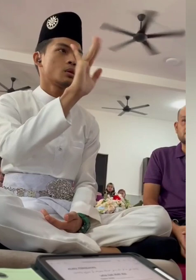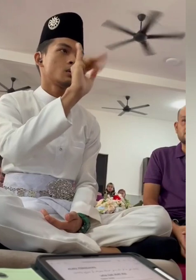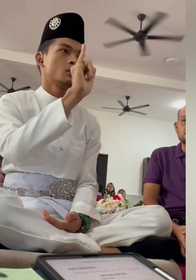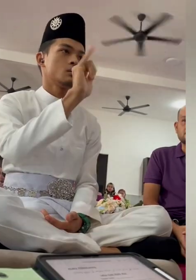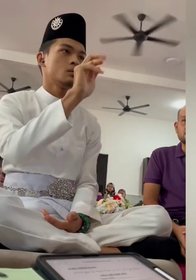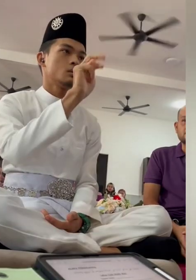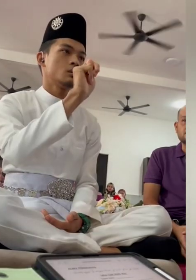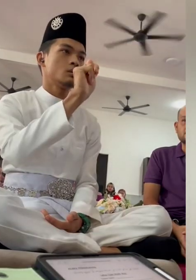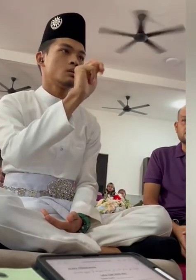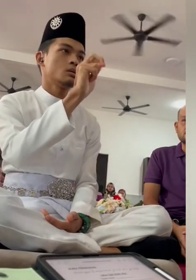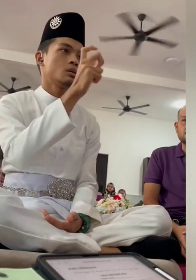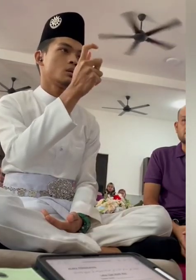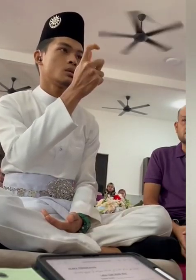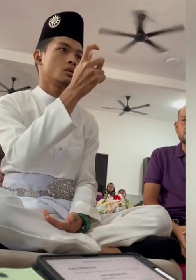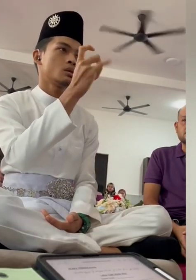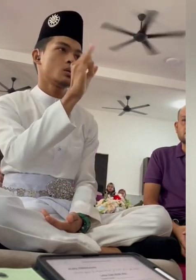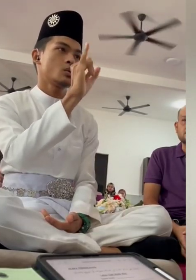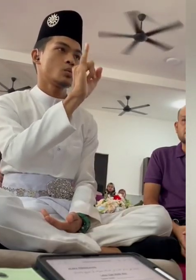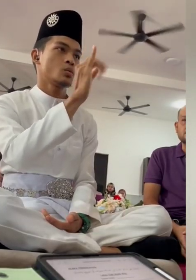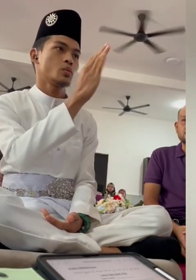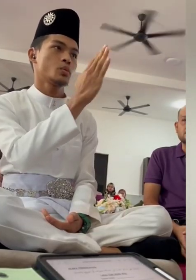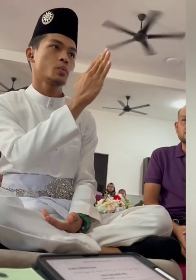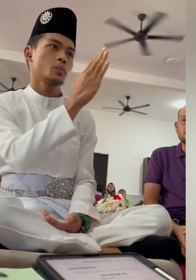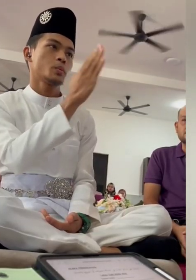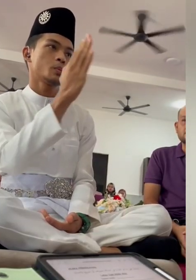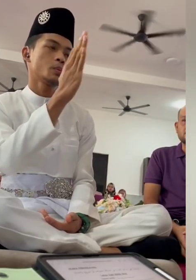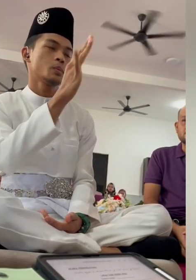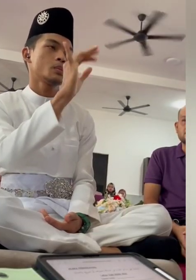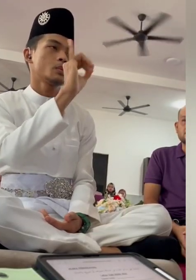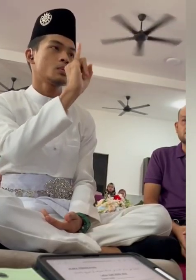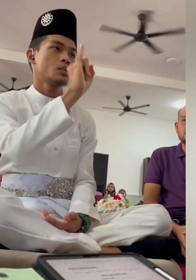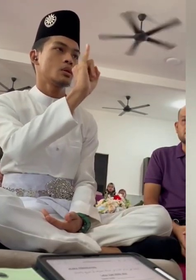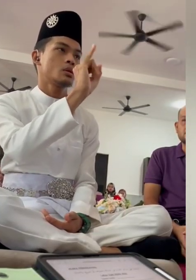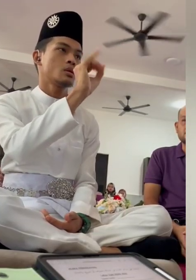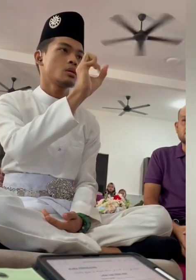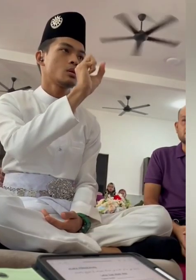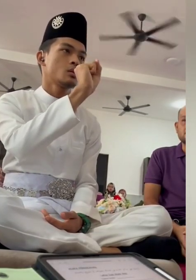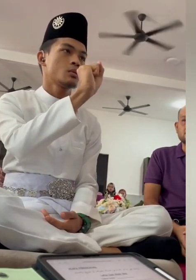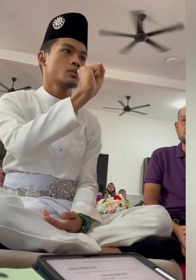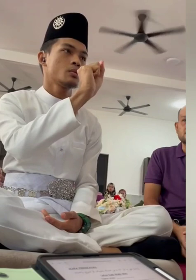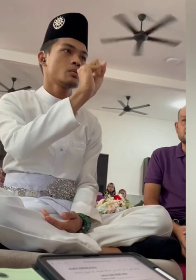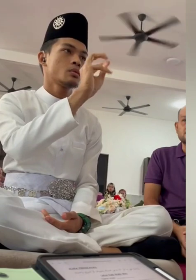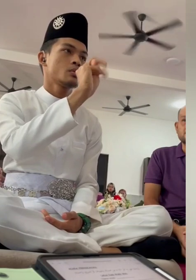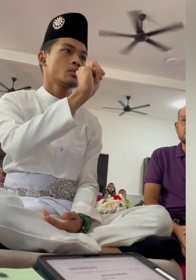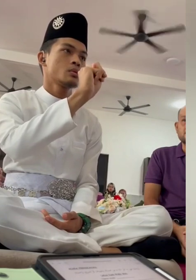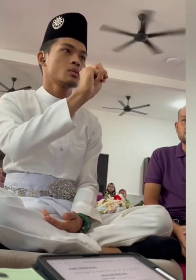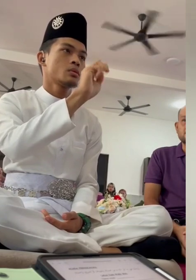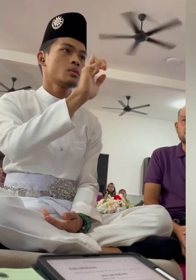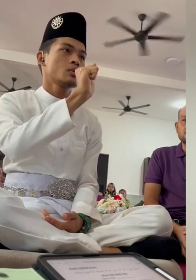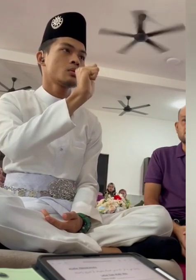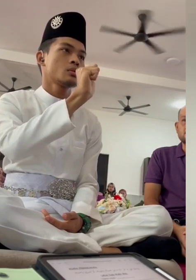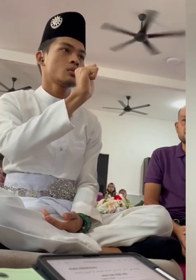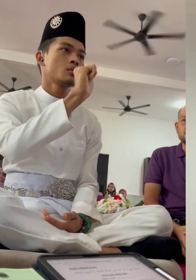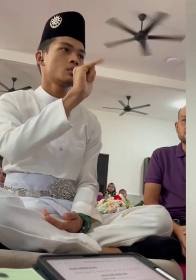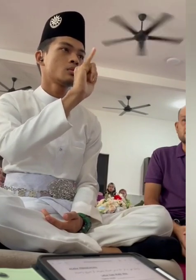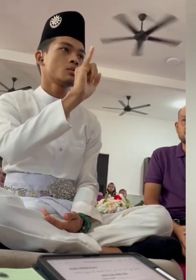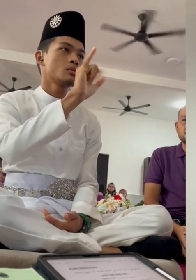insan istimewa dan perlu menggunakan bahasa isyarat sepanjang sesi itu berlangsung. Lebih menarik